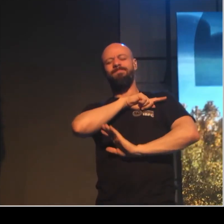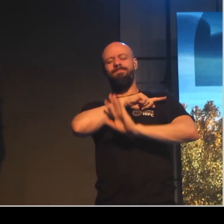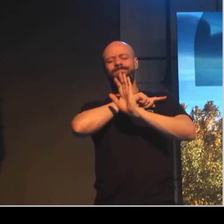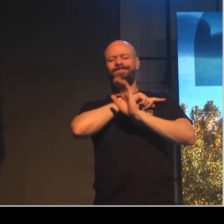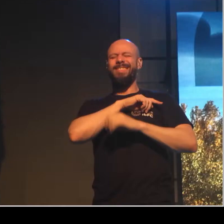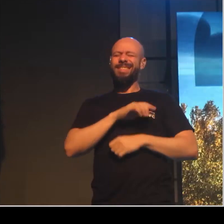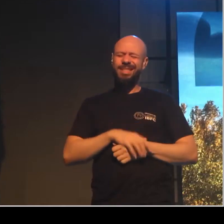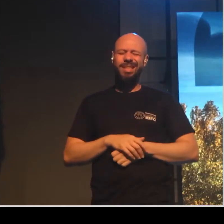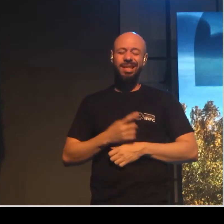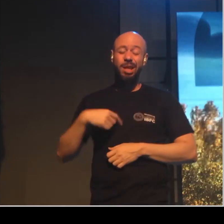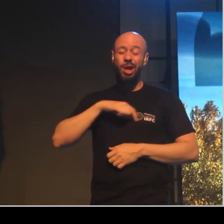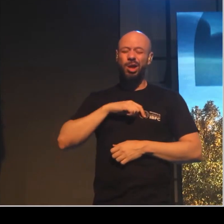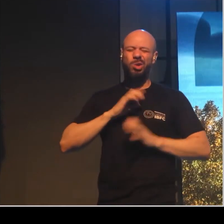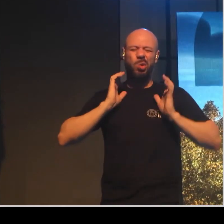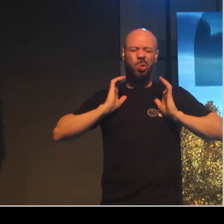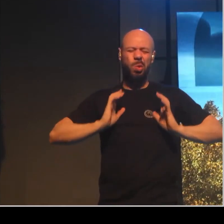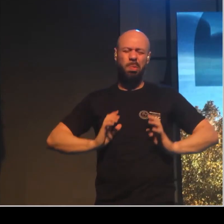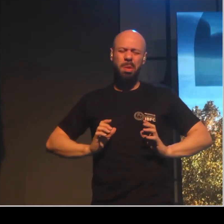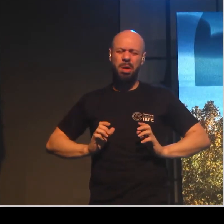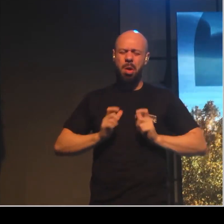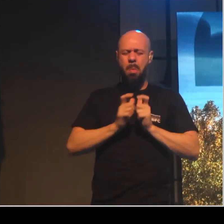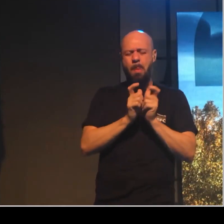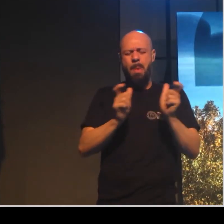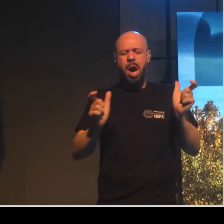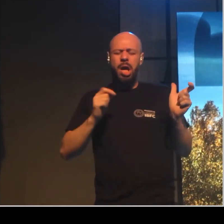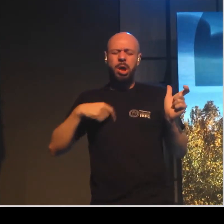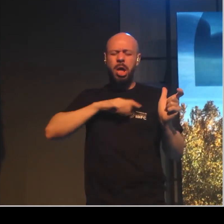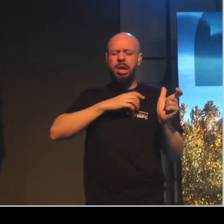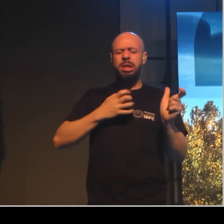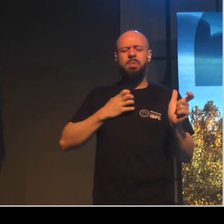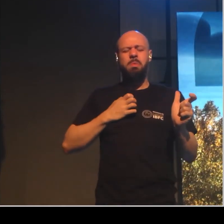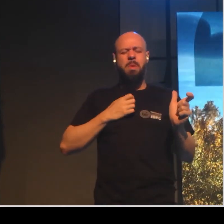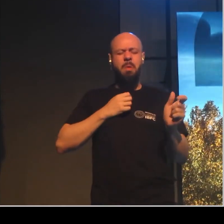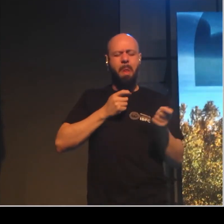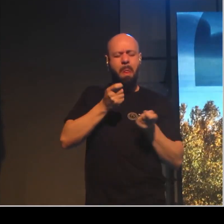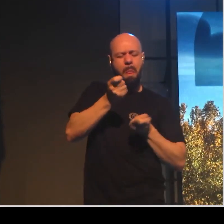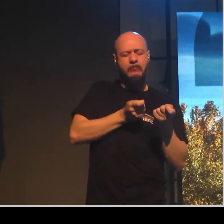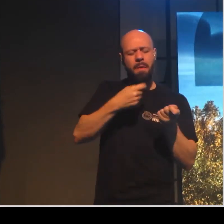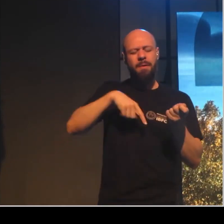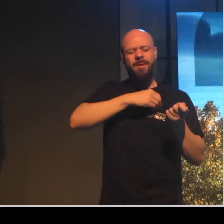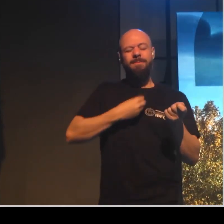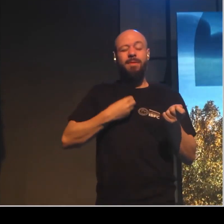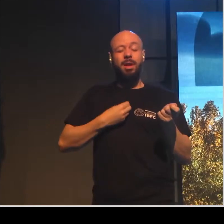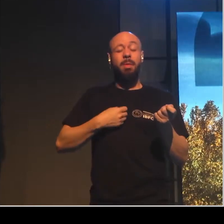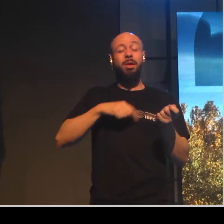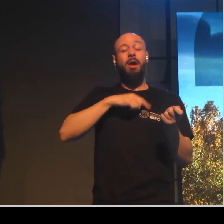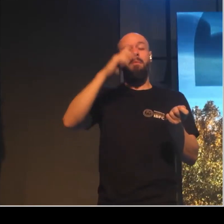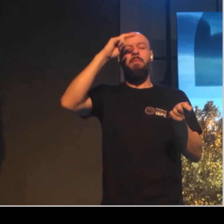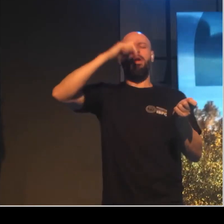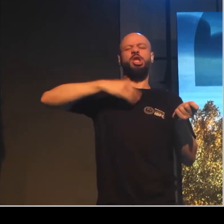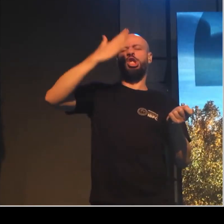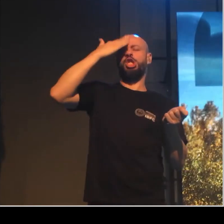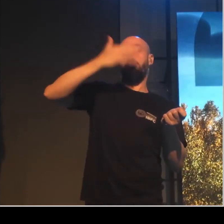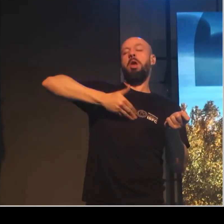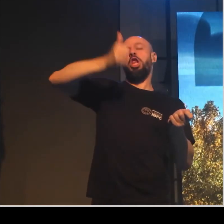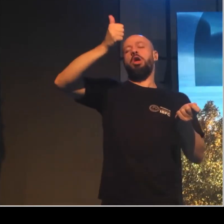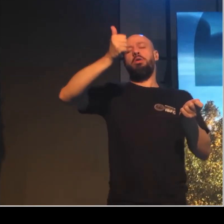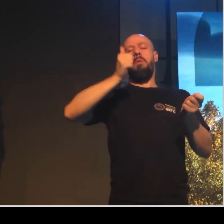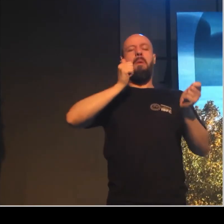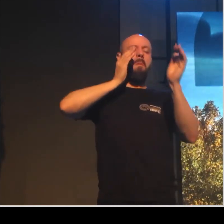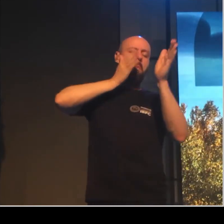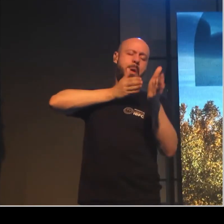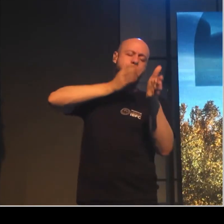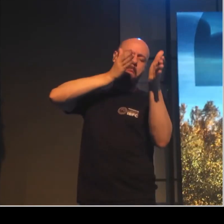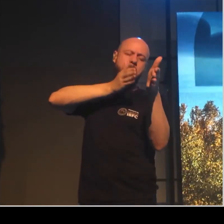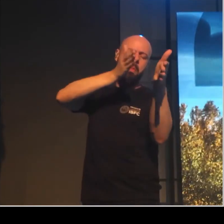uma predisposição a querermos controlar, a dirigir as nossas vidas como se soubéssemos o que é melhor. E